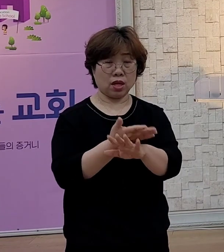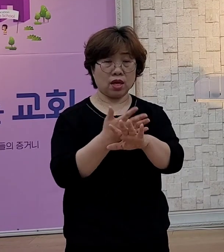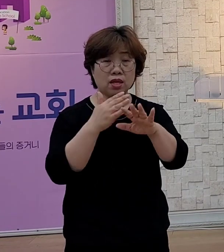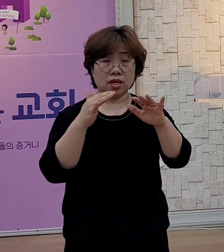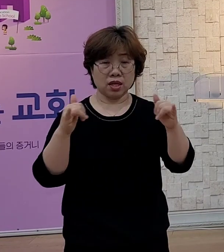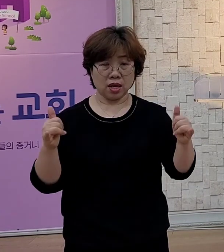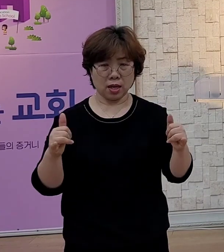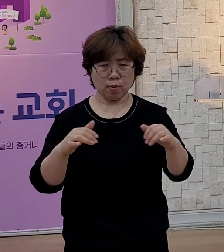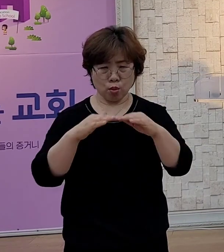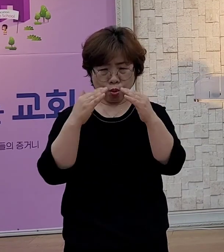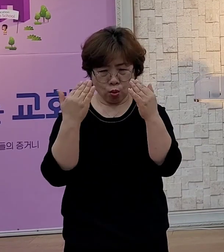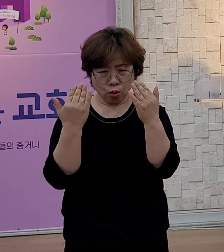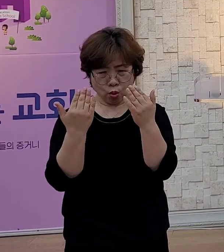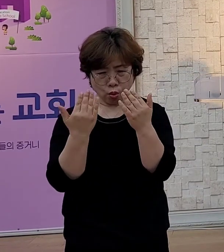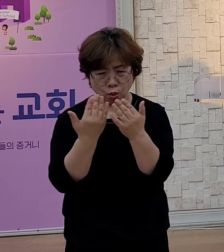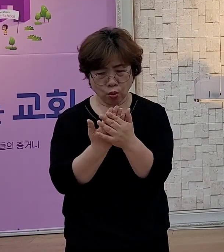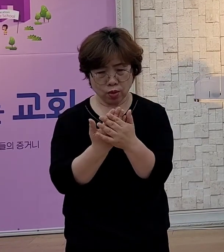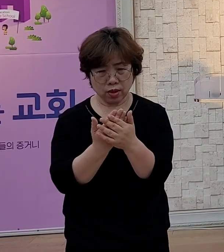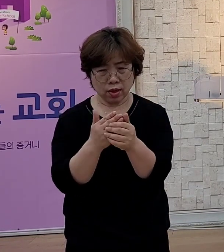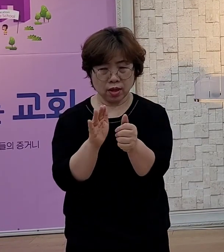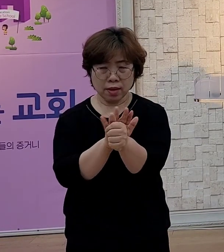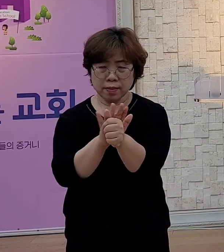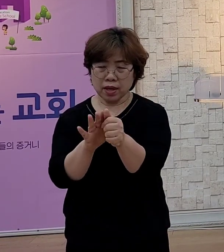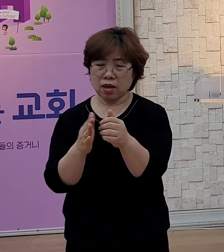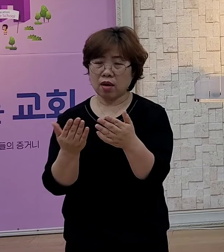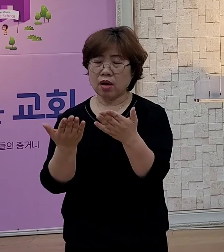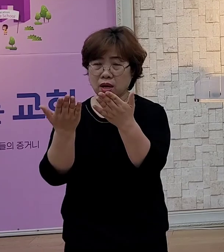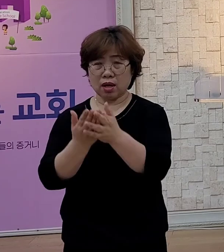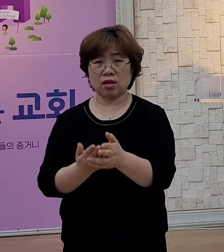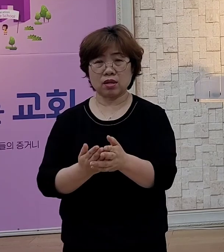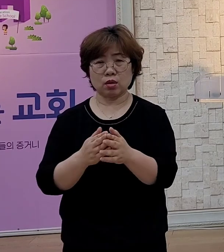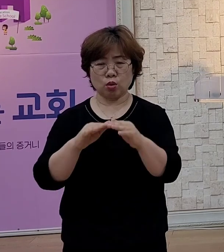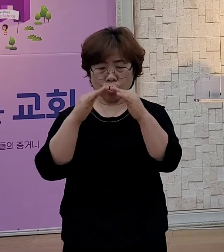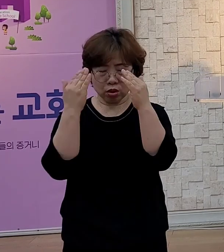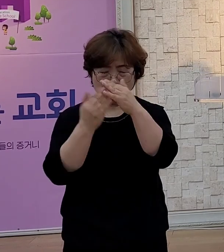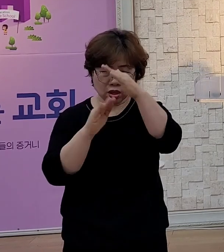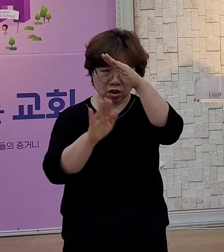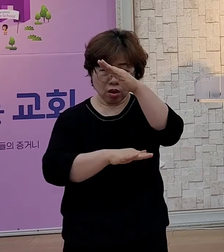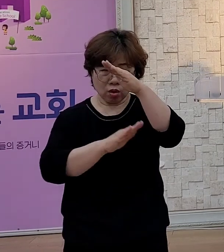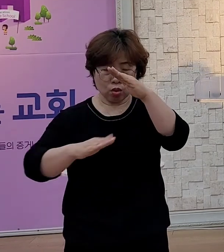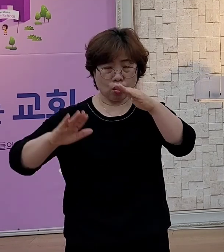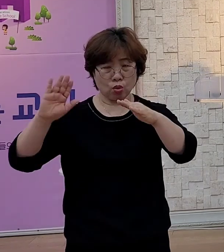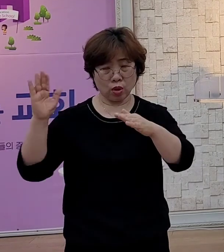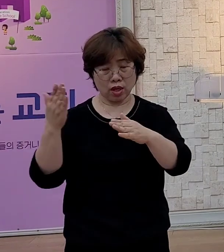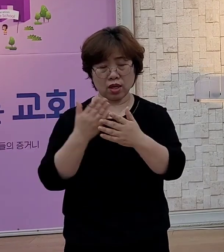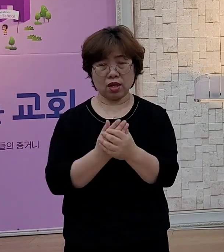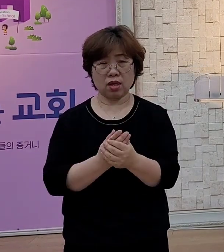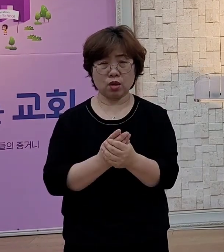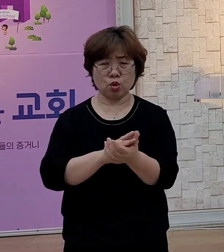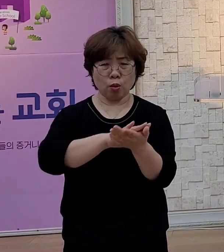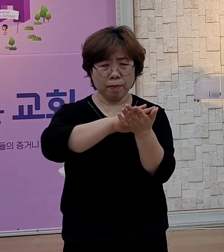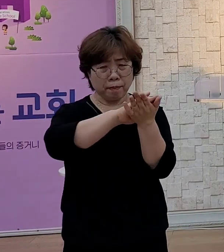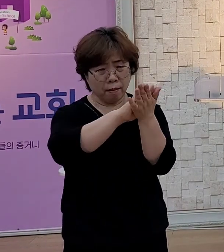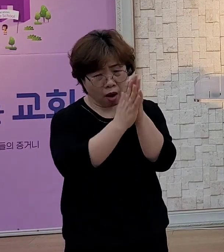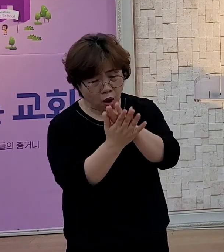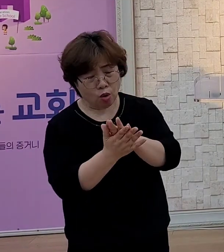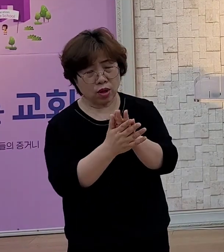사람을 온전히 대할 수 있는 그런 온전한 성도들이 다 되시기를, 그리고